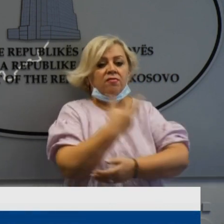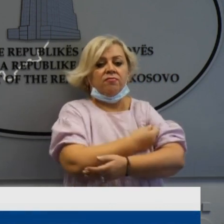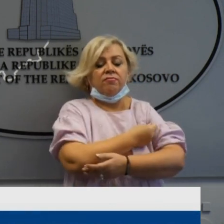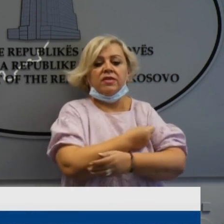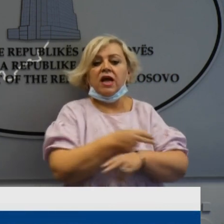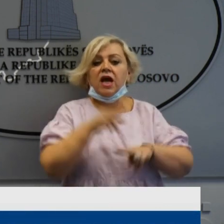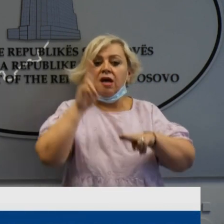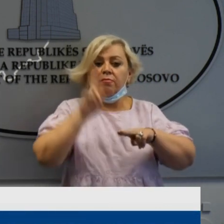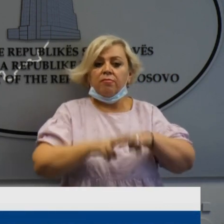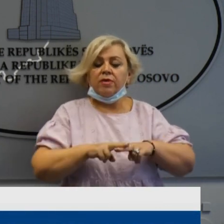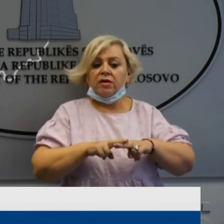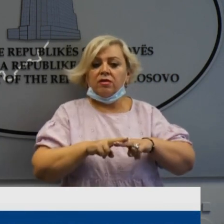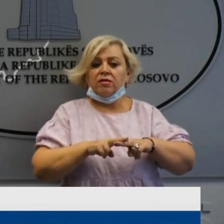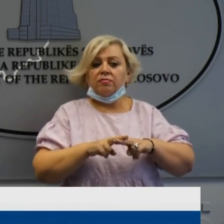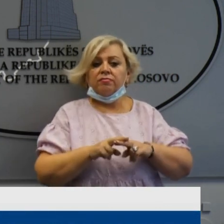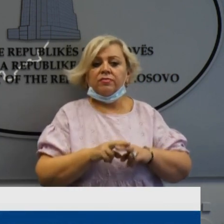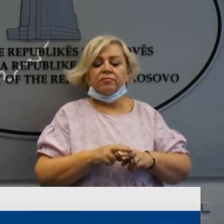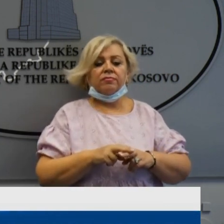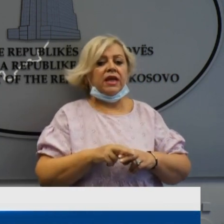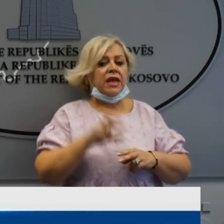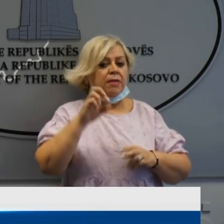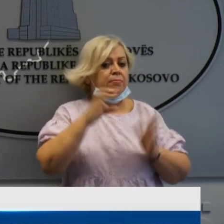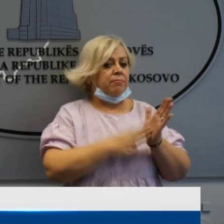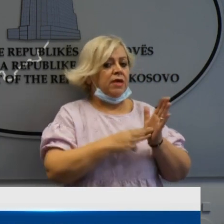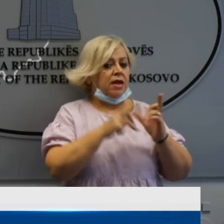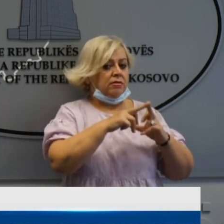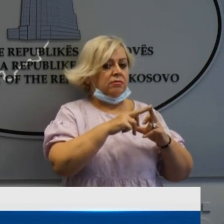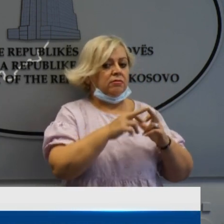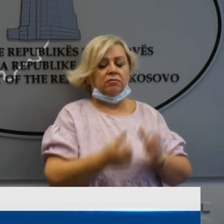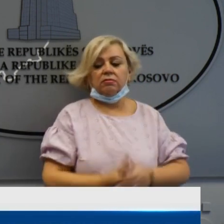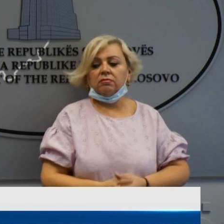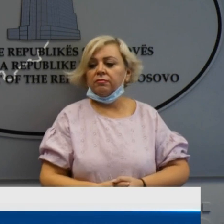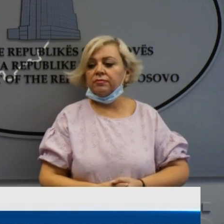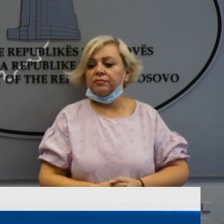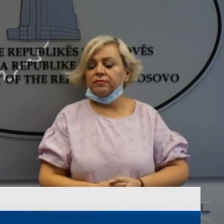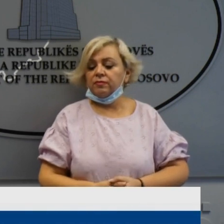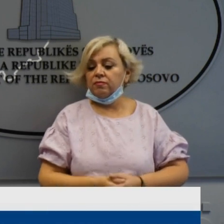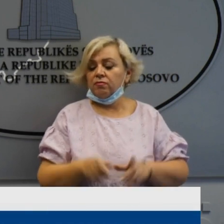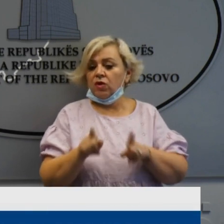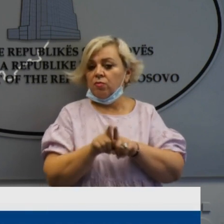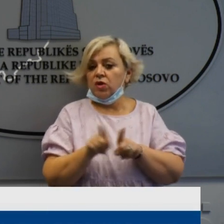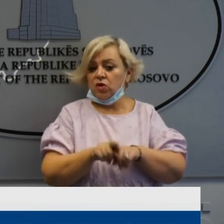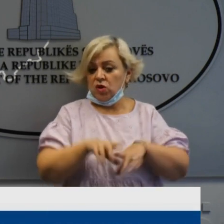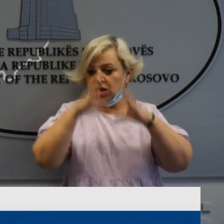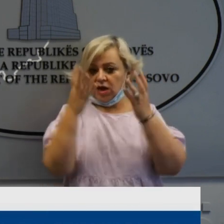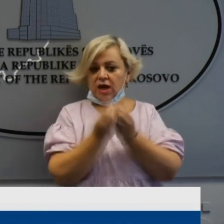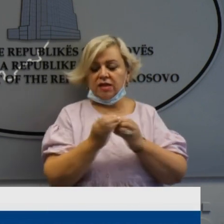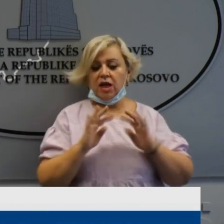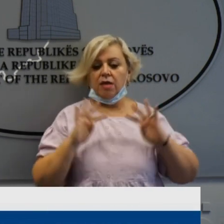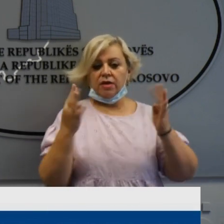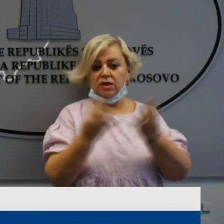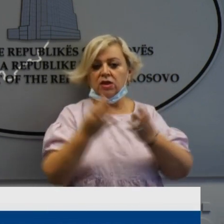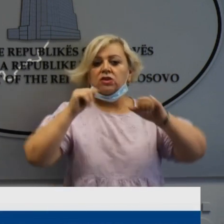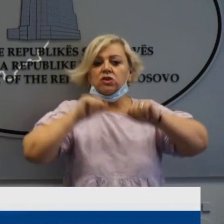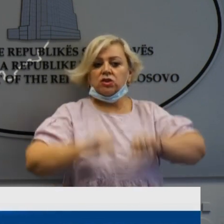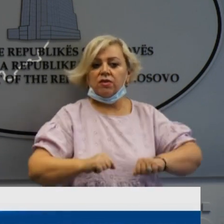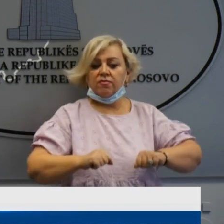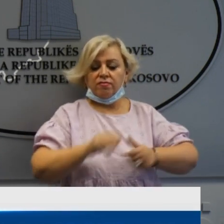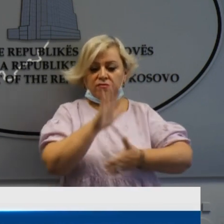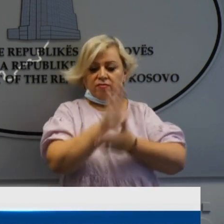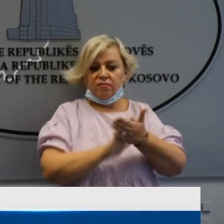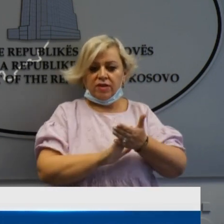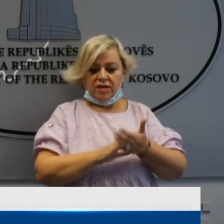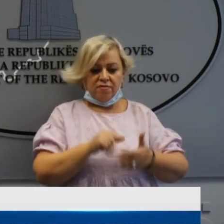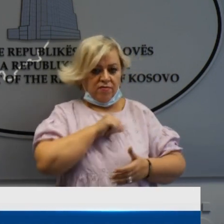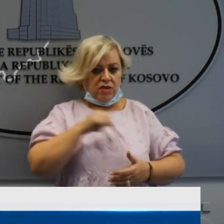të aprovuara nga EMA dhe FDA. Pothuajse i gjithë kabineti qeveritar duke